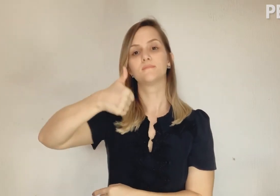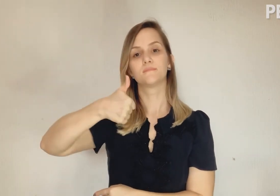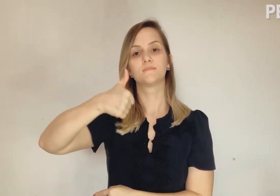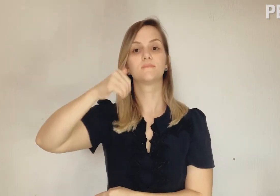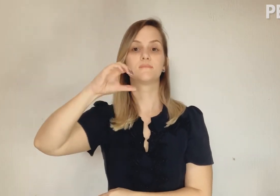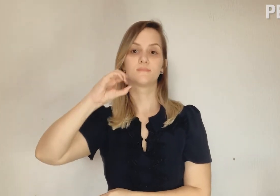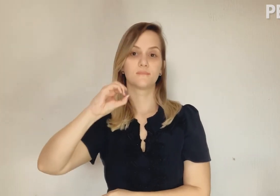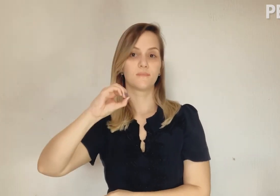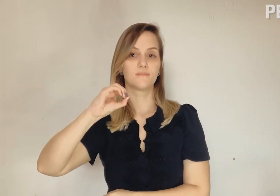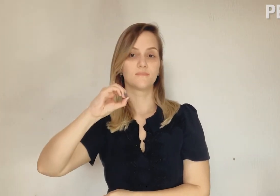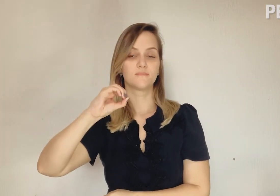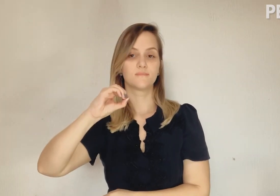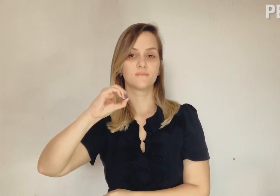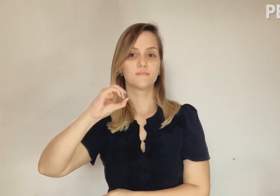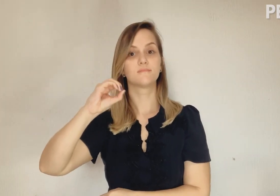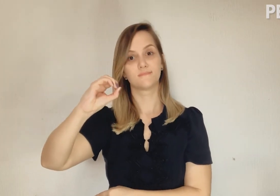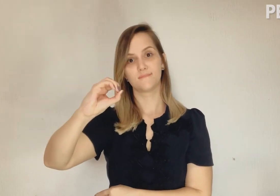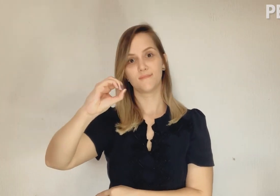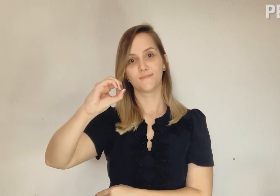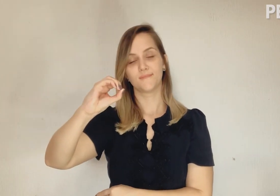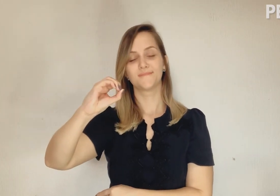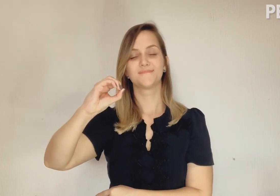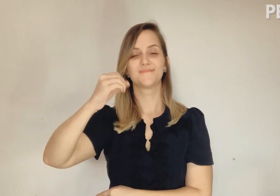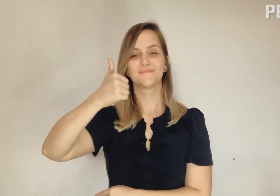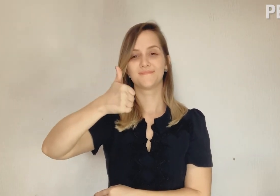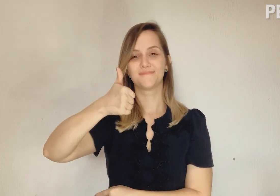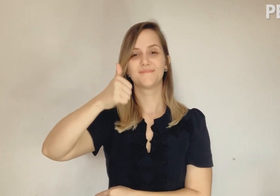por diante, 1 e 0 forma o 10,